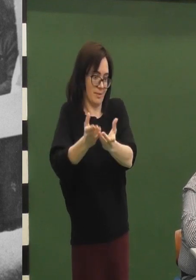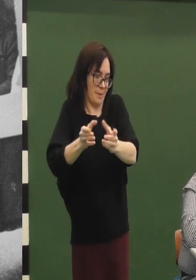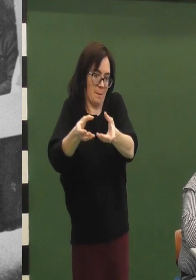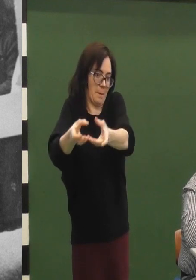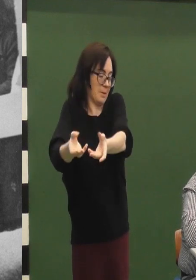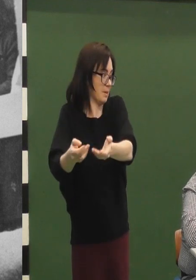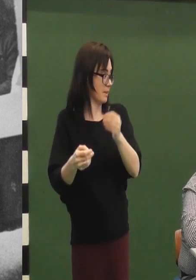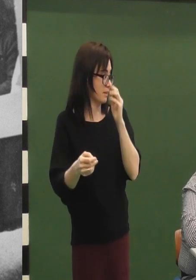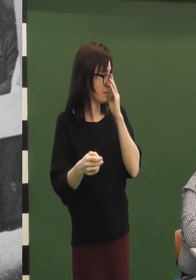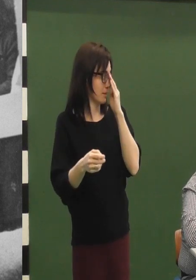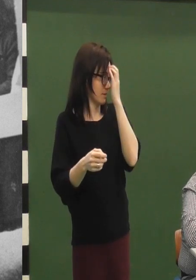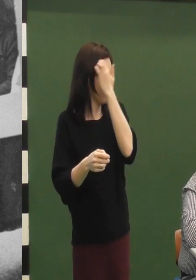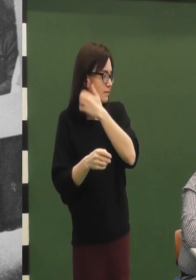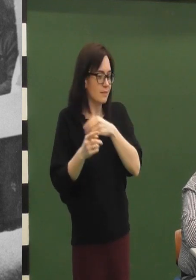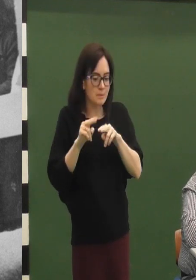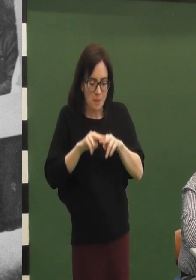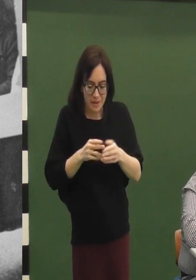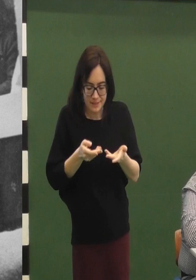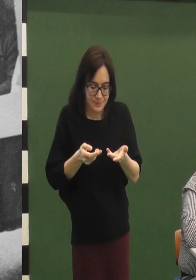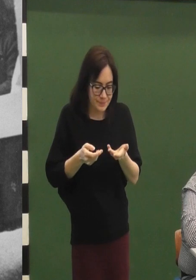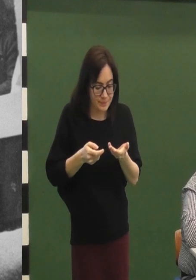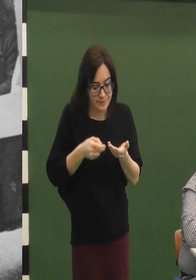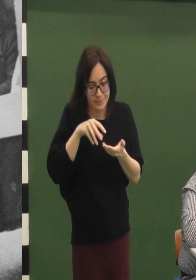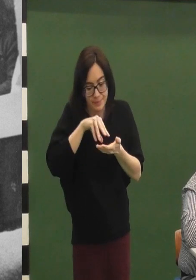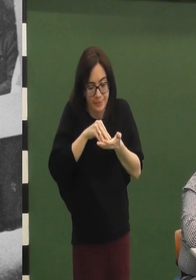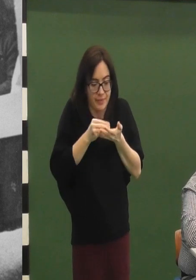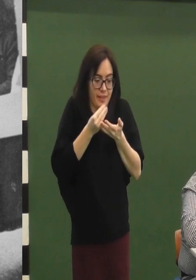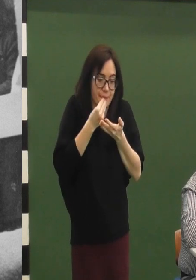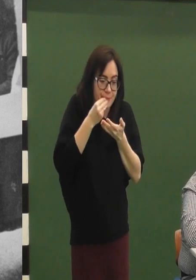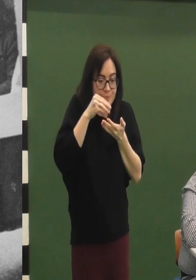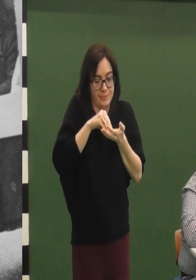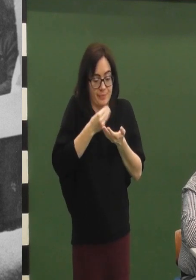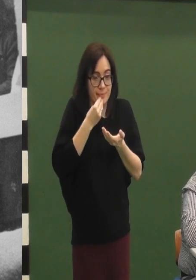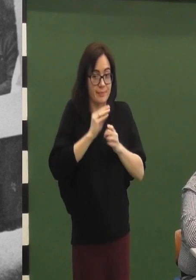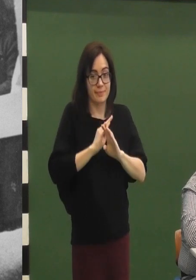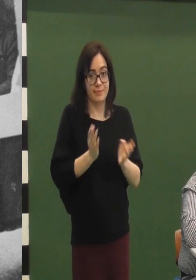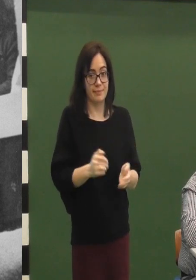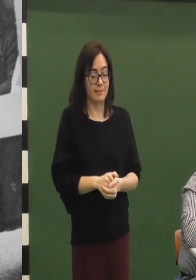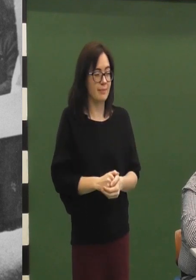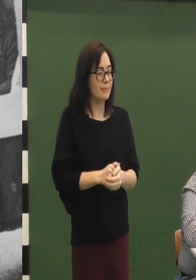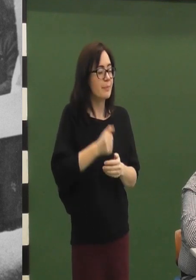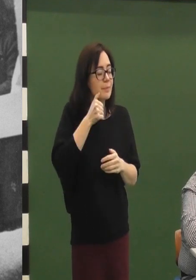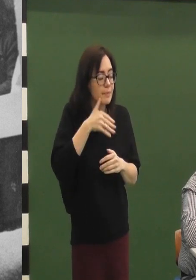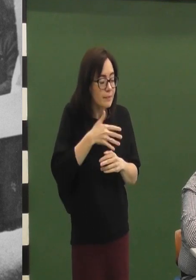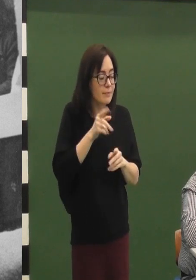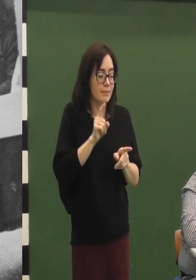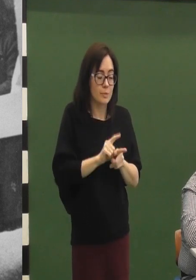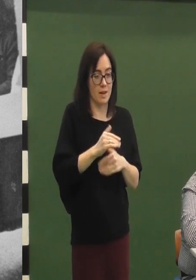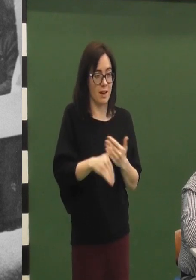akkor azt kivette kézzel, és akkor megettünk. És így ment nap, mint a nap, a